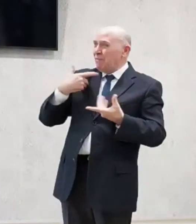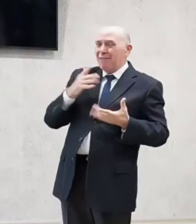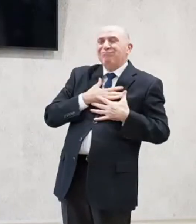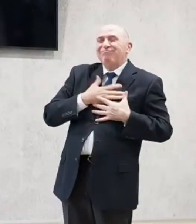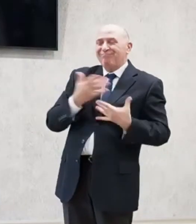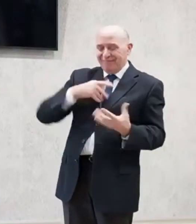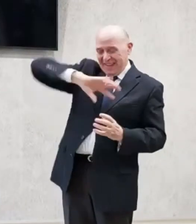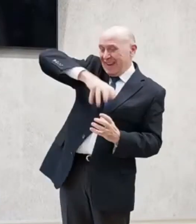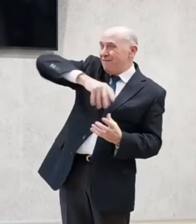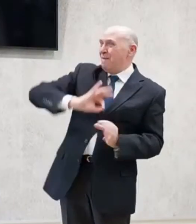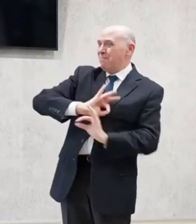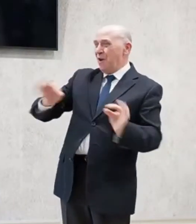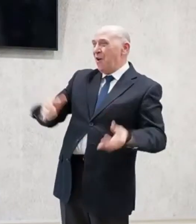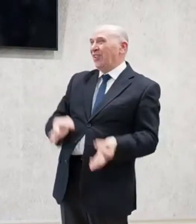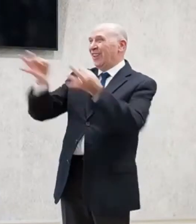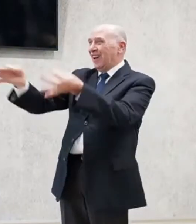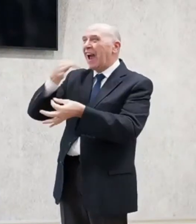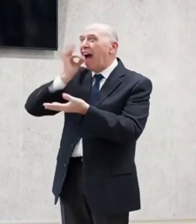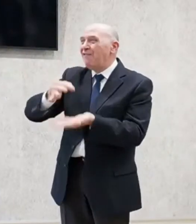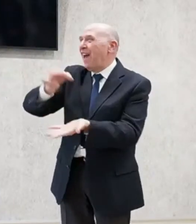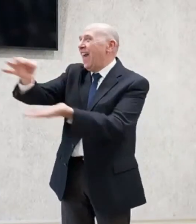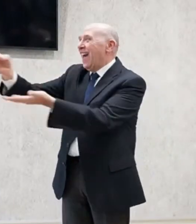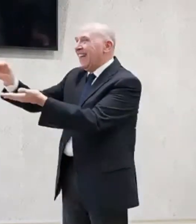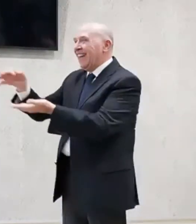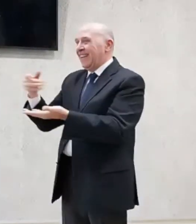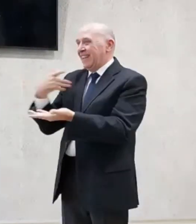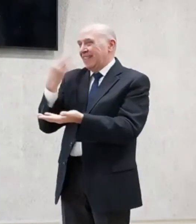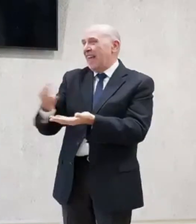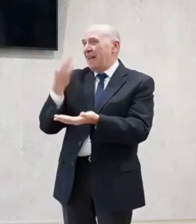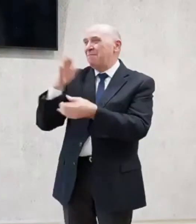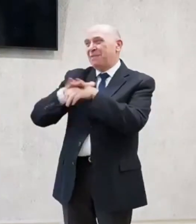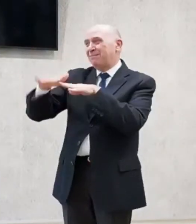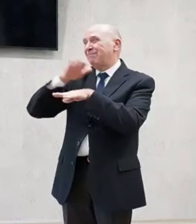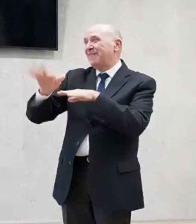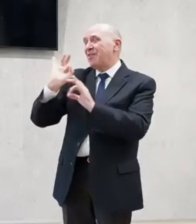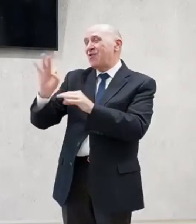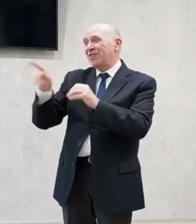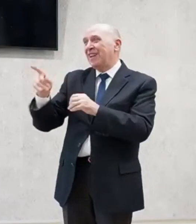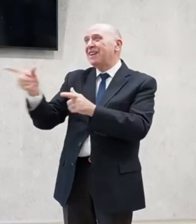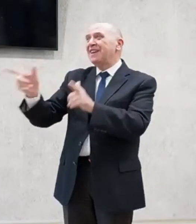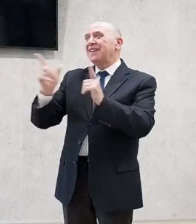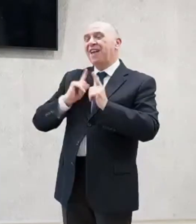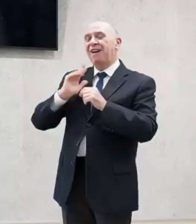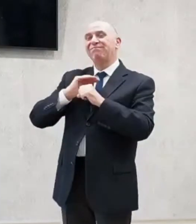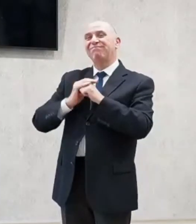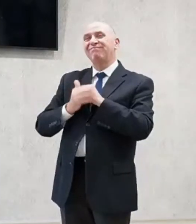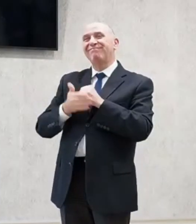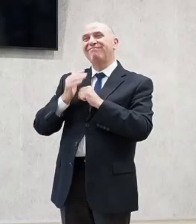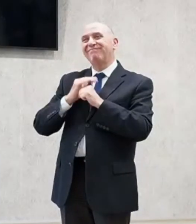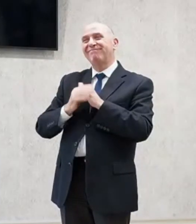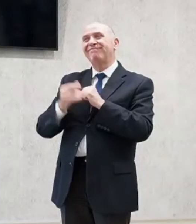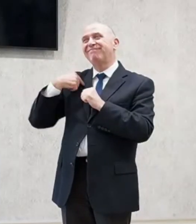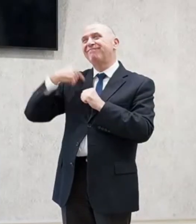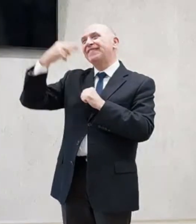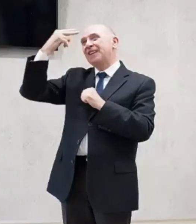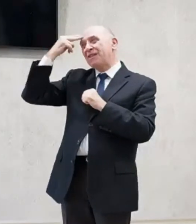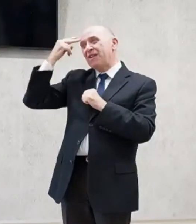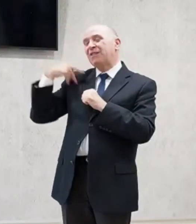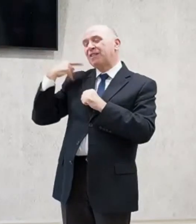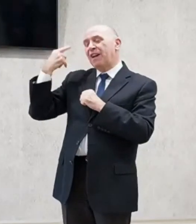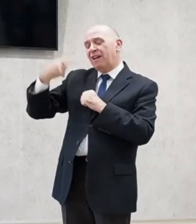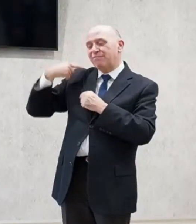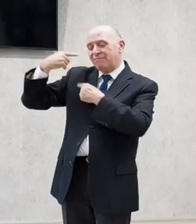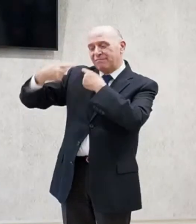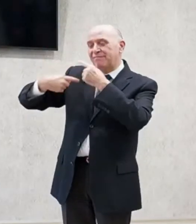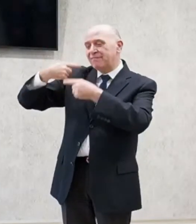come lei sapeva fare bene e così ci sentiremo Consolati e ricorderemo Ogni giorno della nostra vita